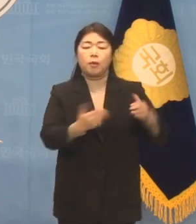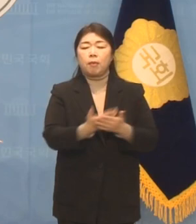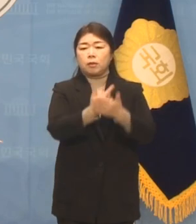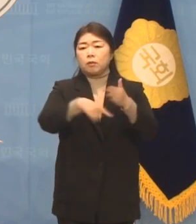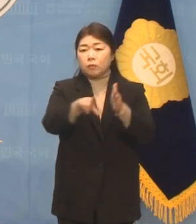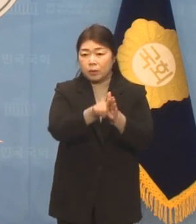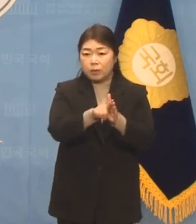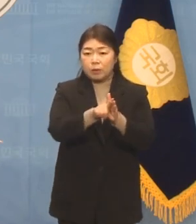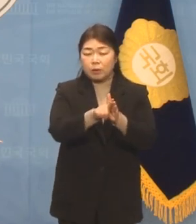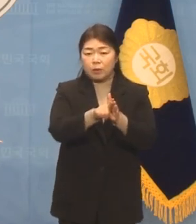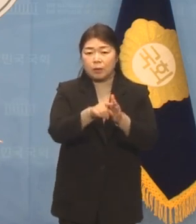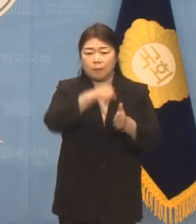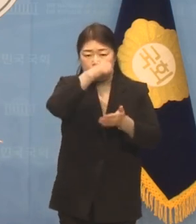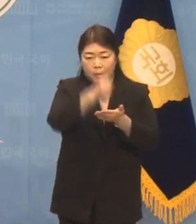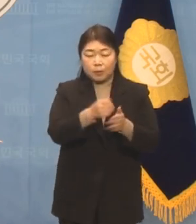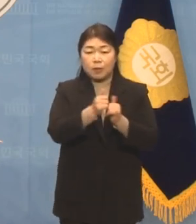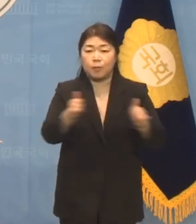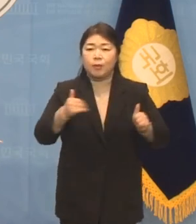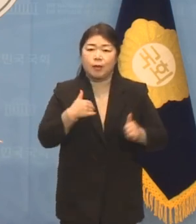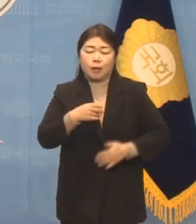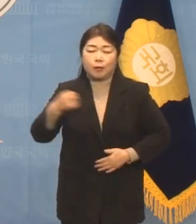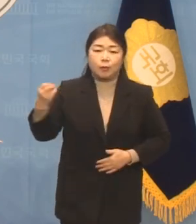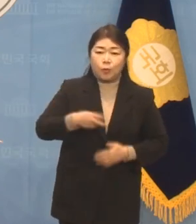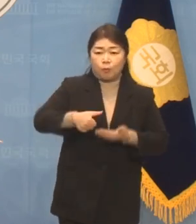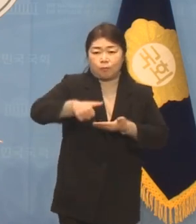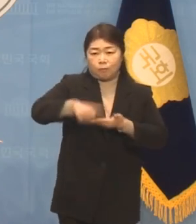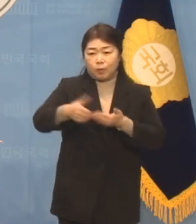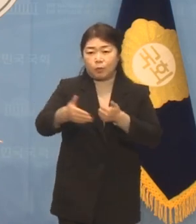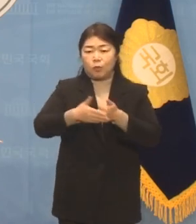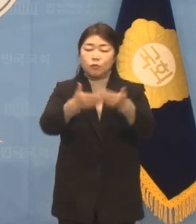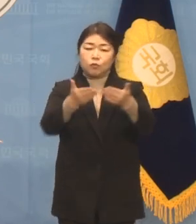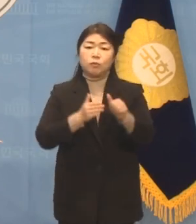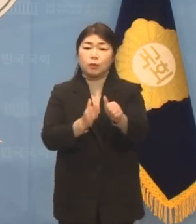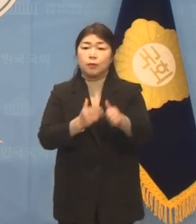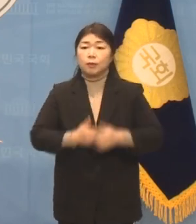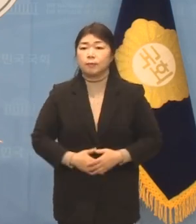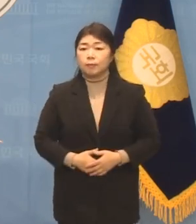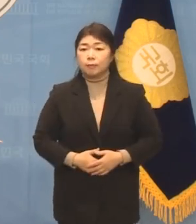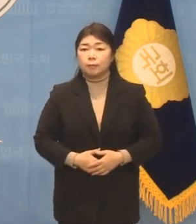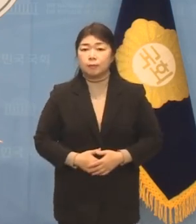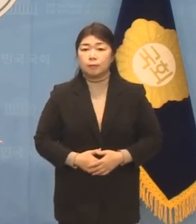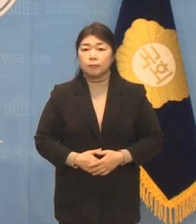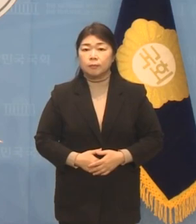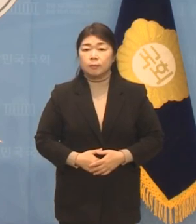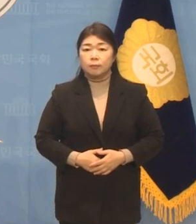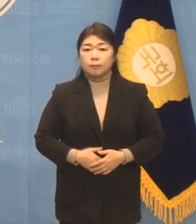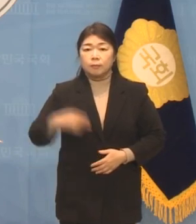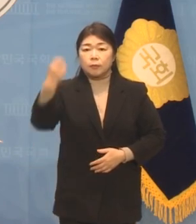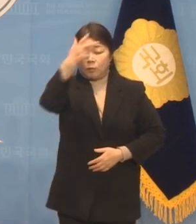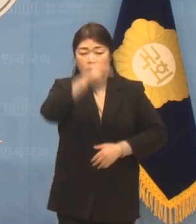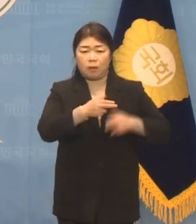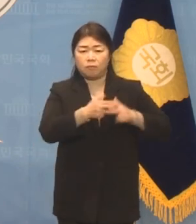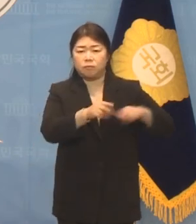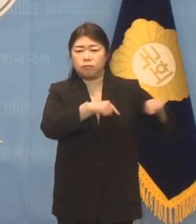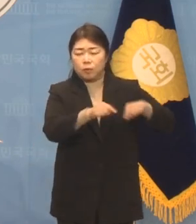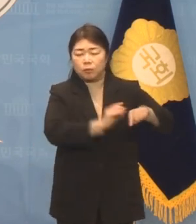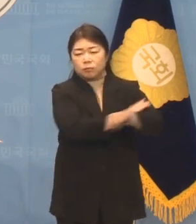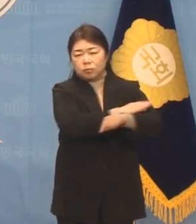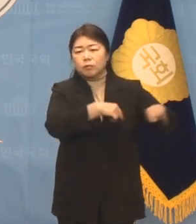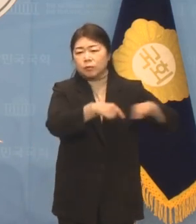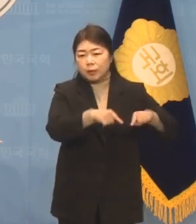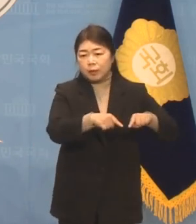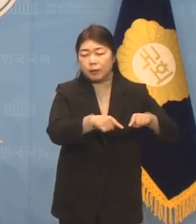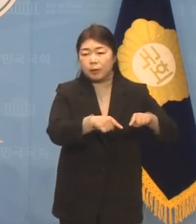적임자 노웅래에게 다시 한번 힘을 주십시오. 무도한 검찰 독재 윤석열 정권을 심판하는